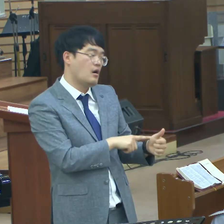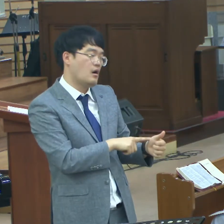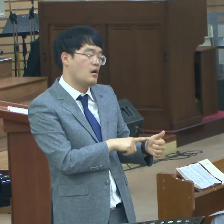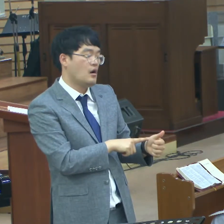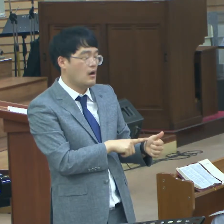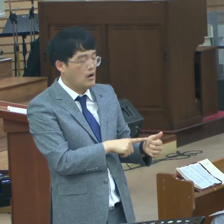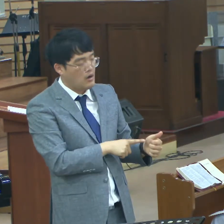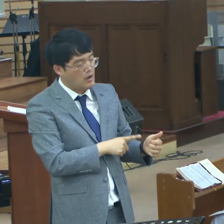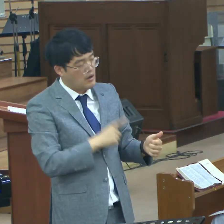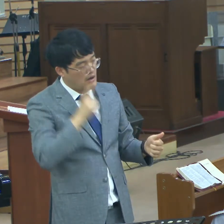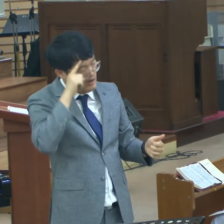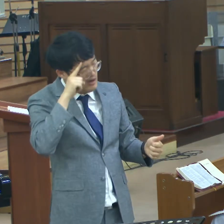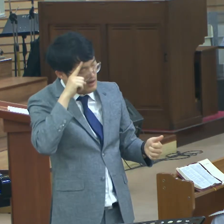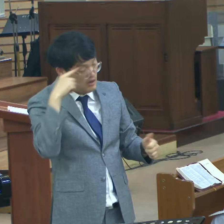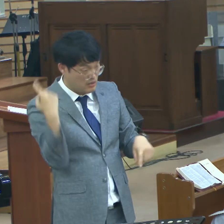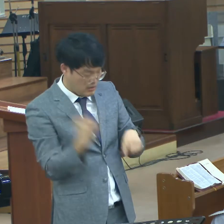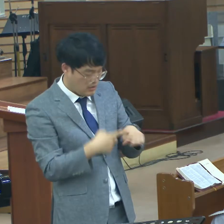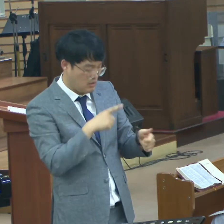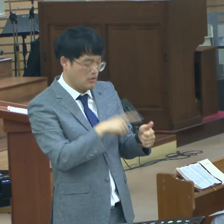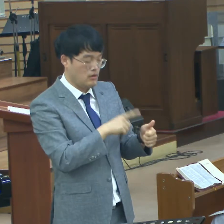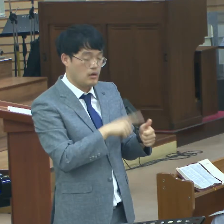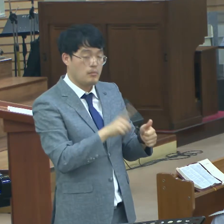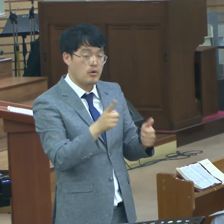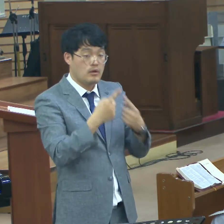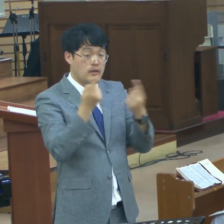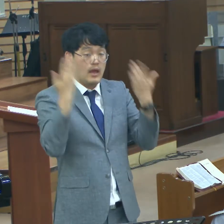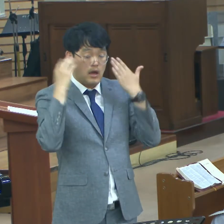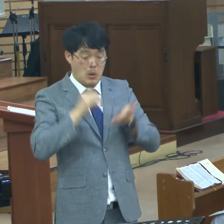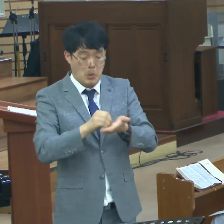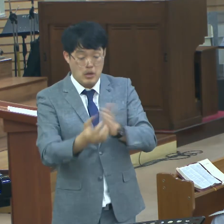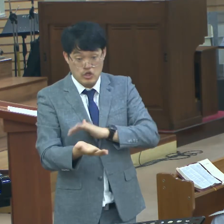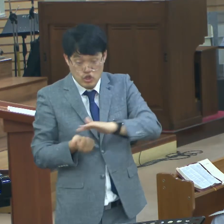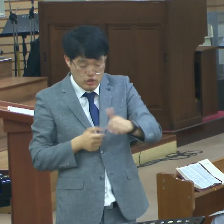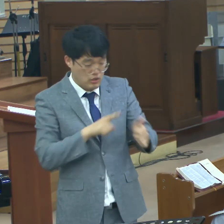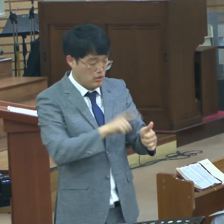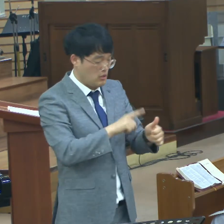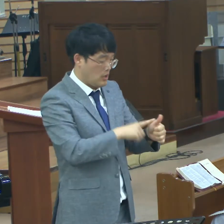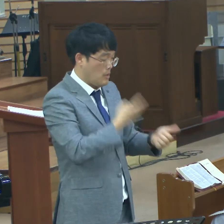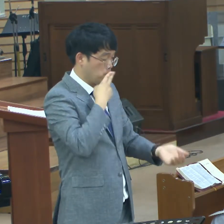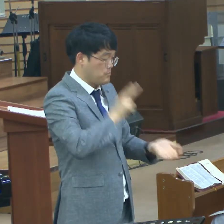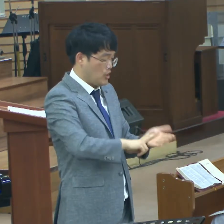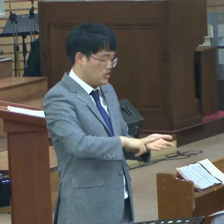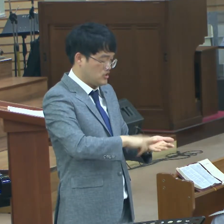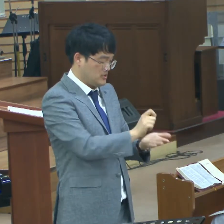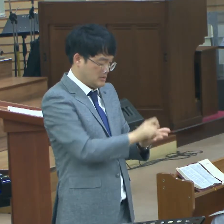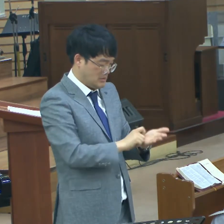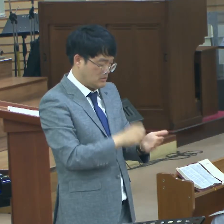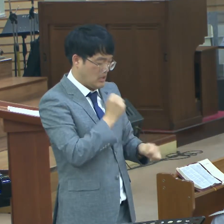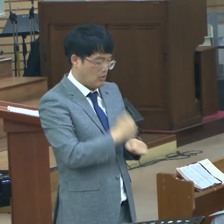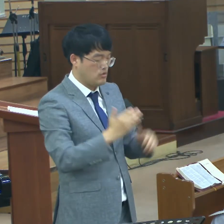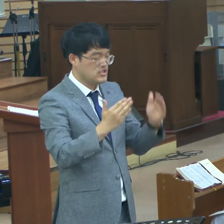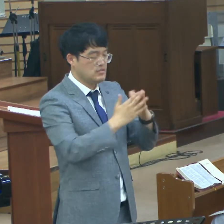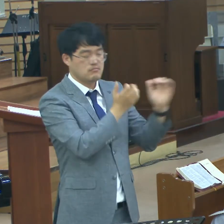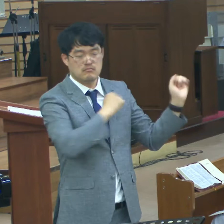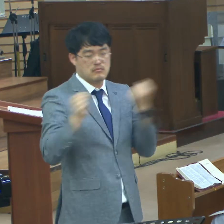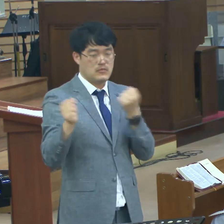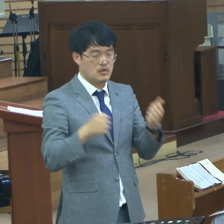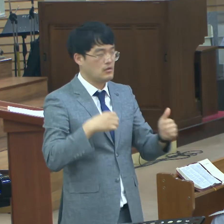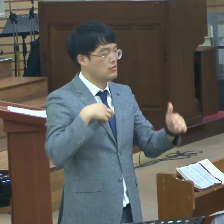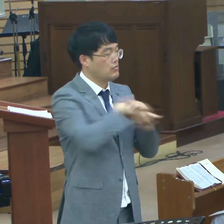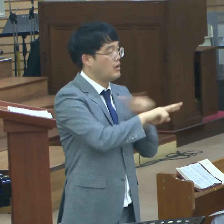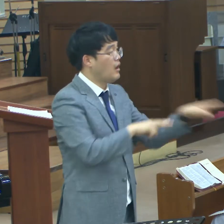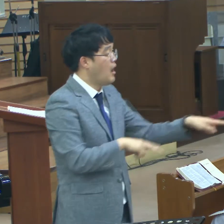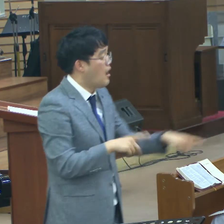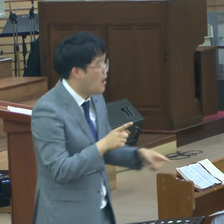편지를 하나 써놓고 가출을 했다는 거예요. 이러면 이 어머니가 얼마나 힘들었겠어요.